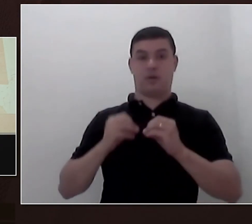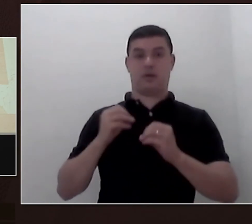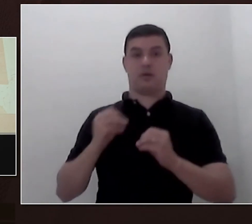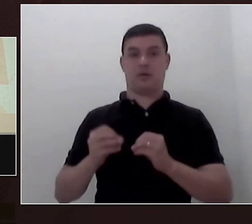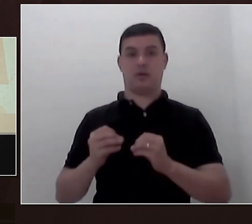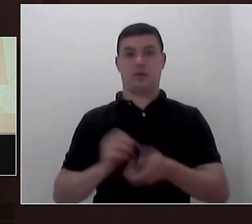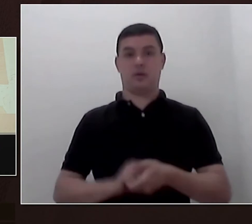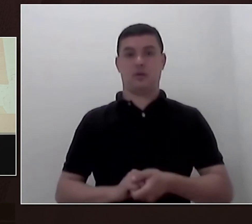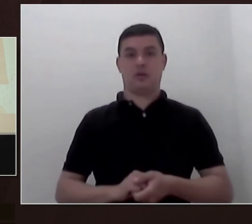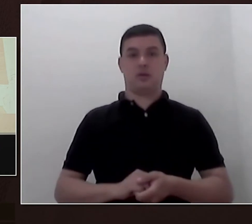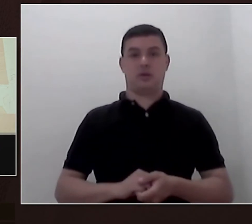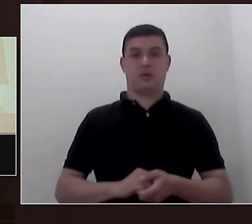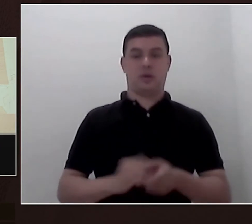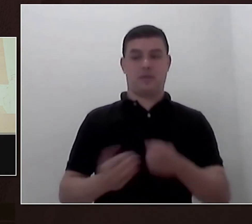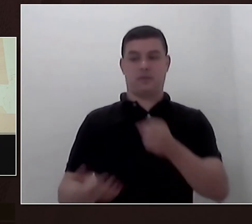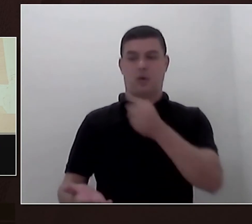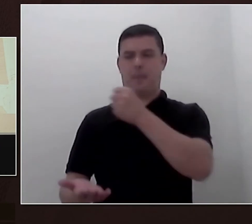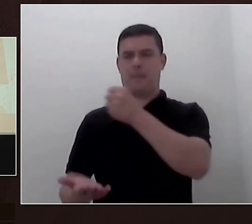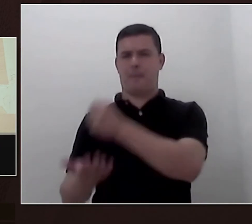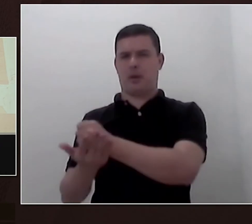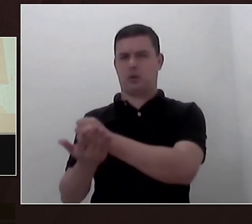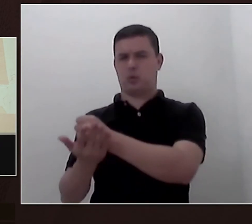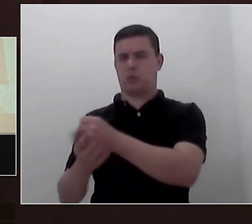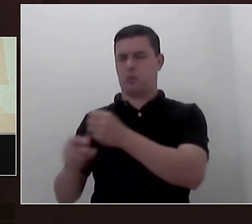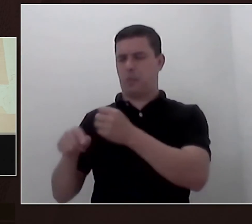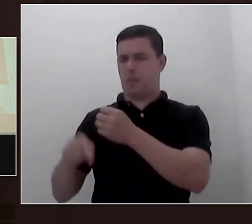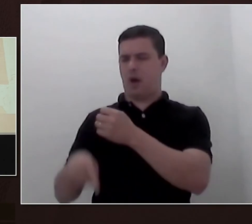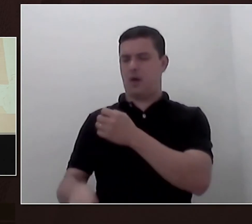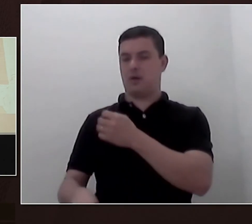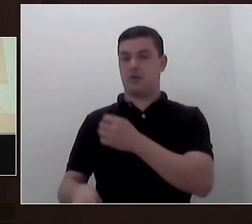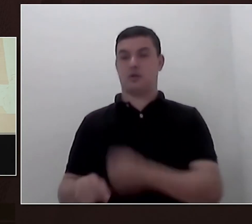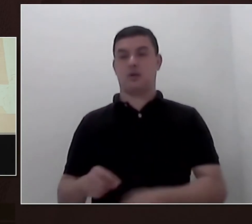sobre o fundamento edificou, este receberá